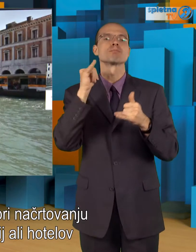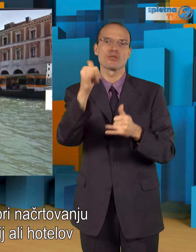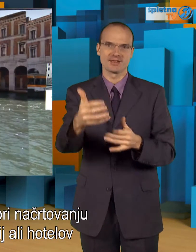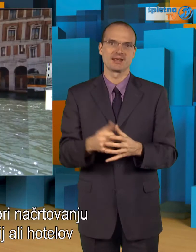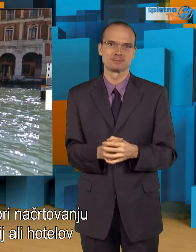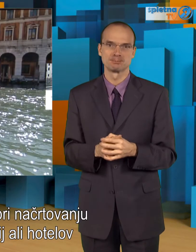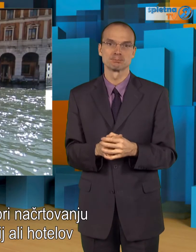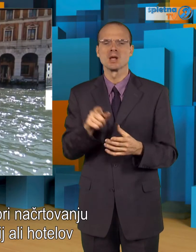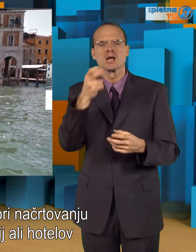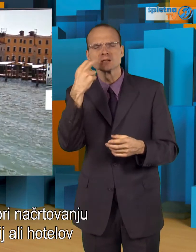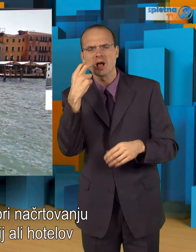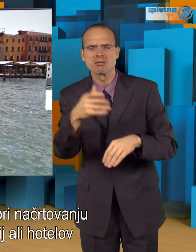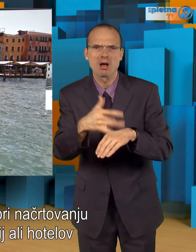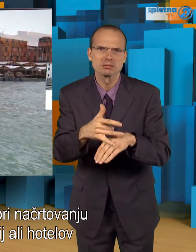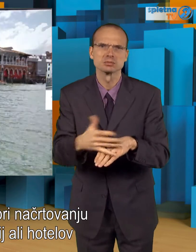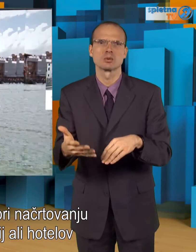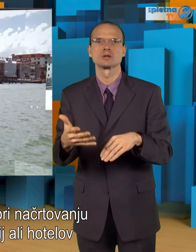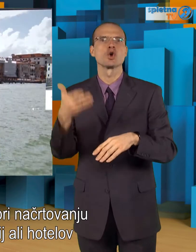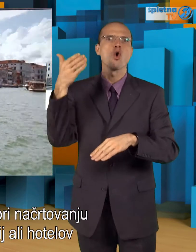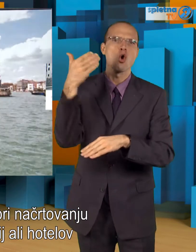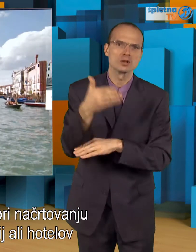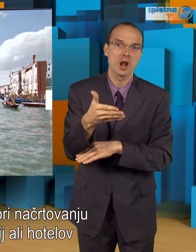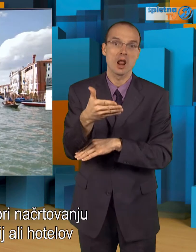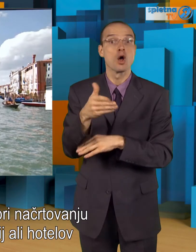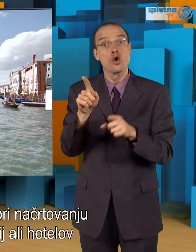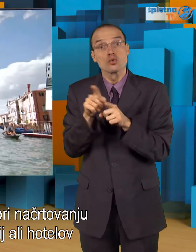ter omogočila celo ogled nekaterih muzejev.